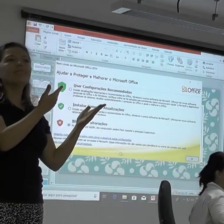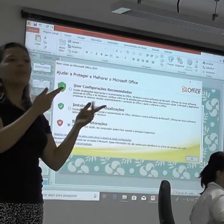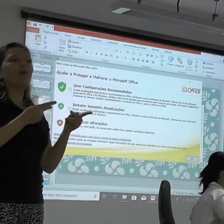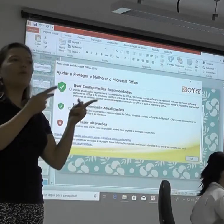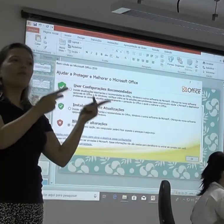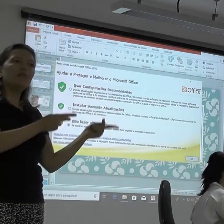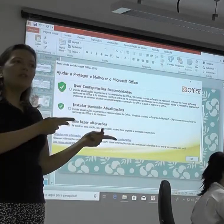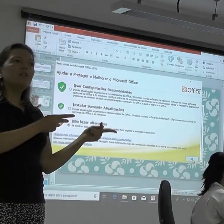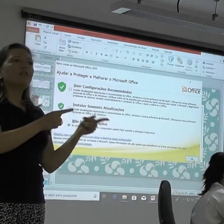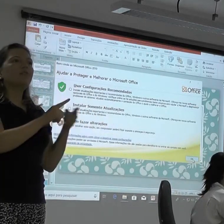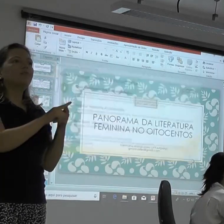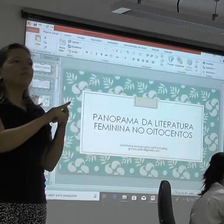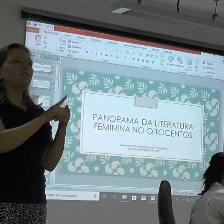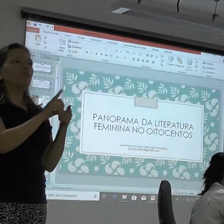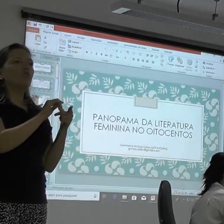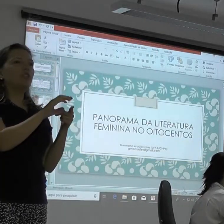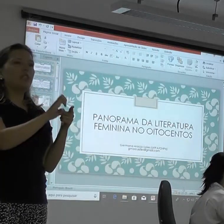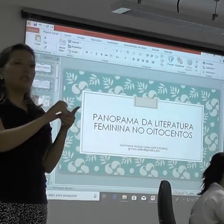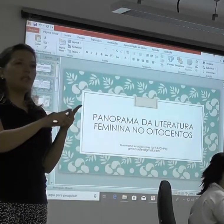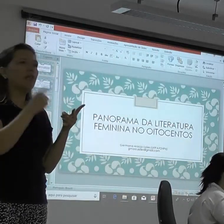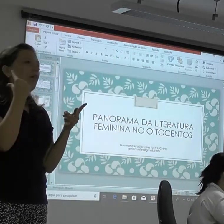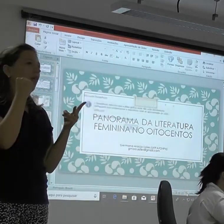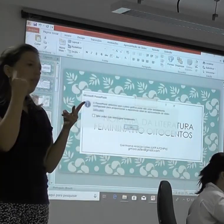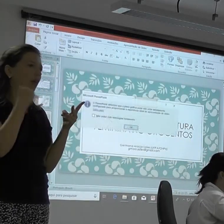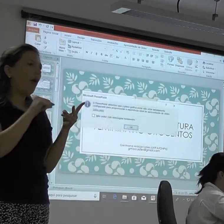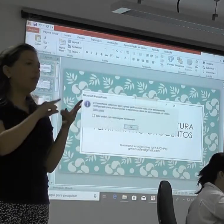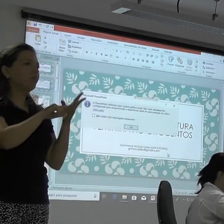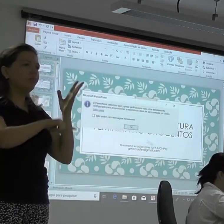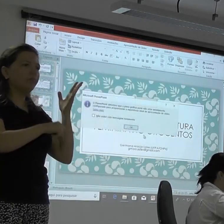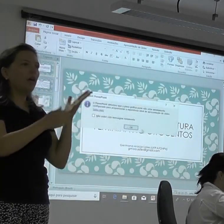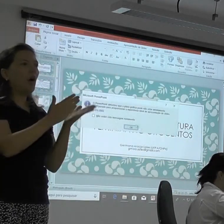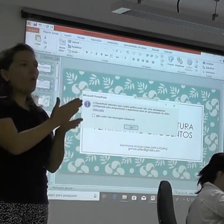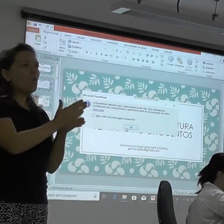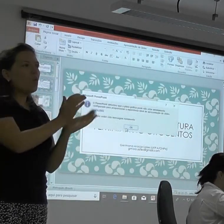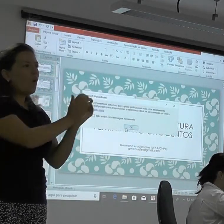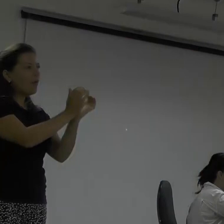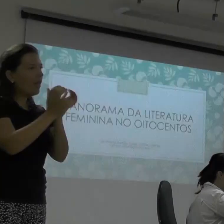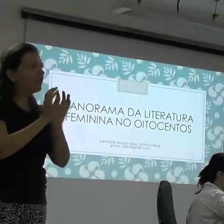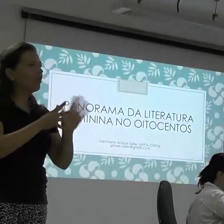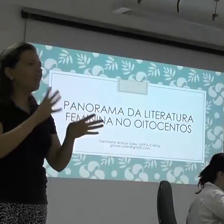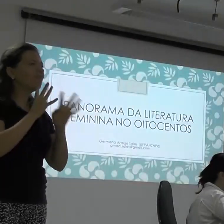Mireia, Maria Helene, alguns colegas que eu conheço.